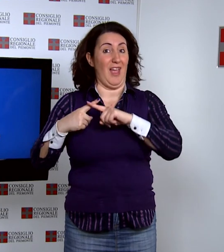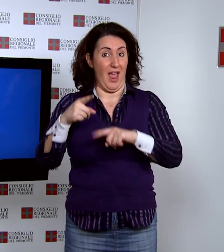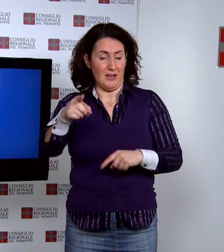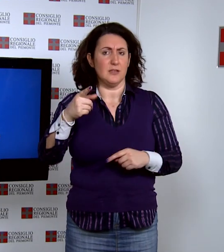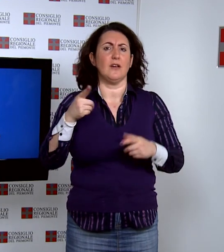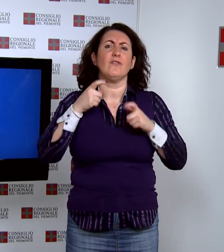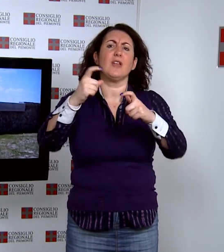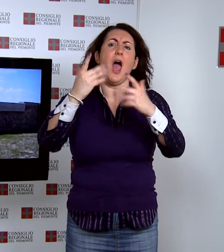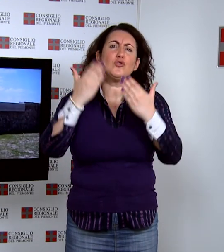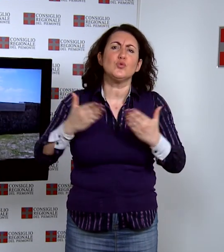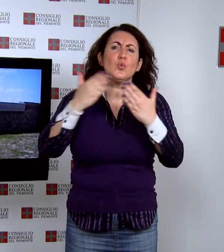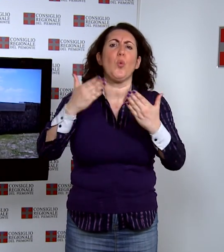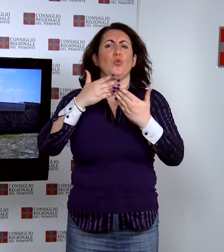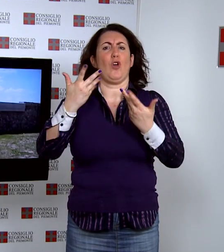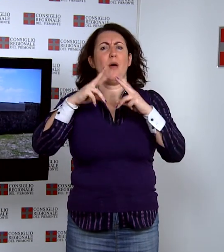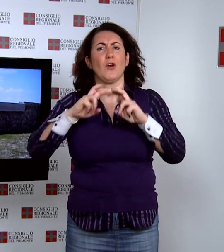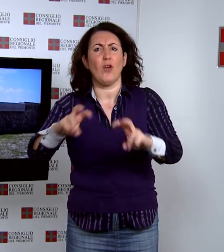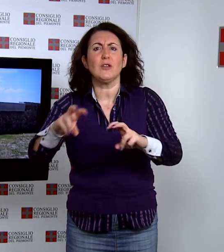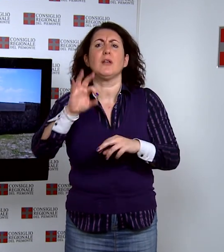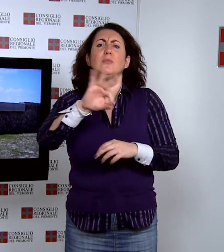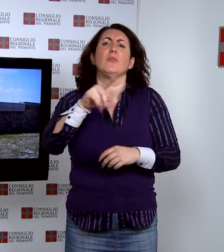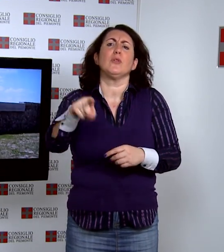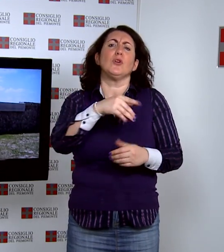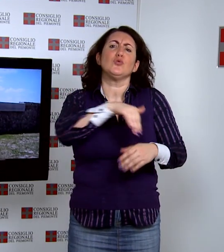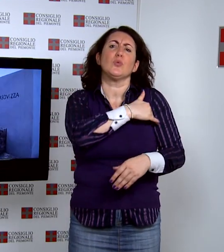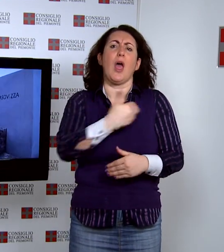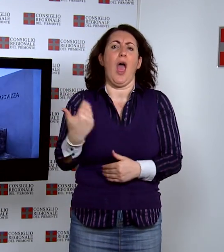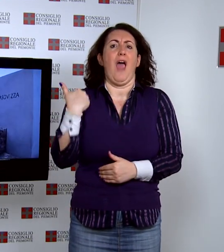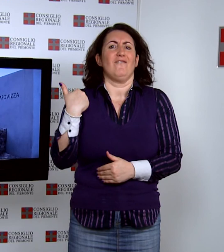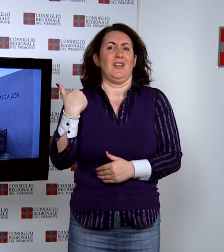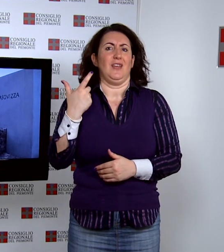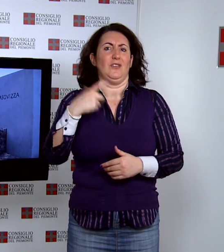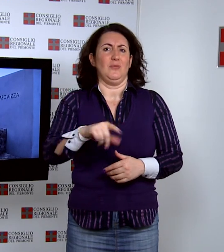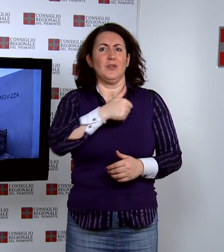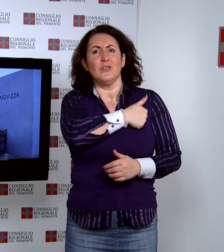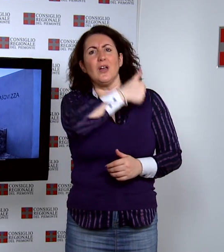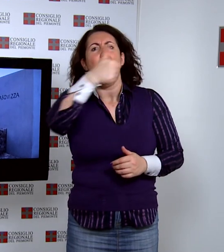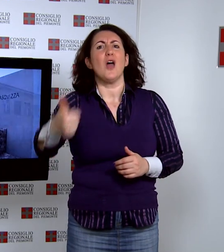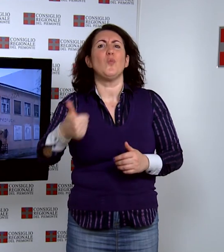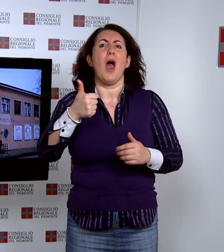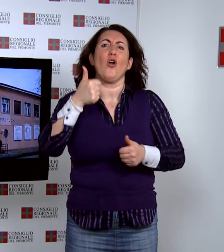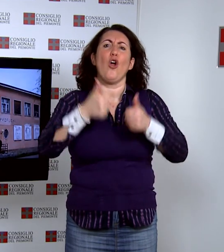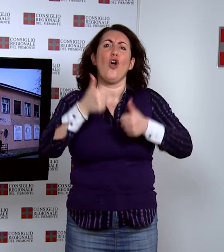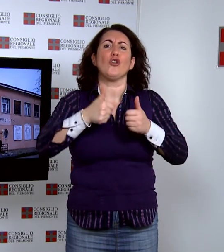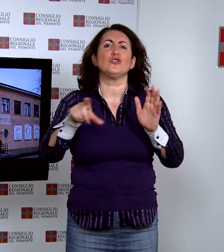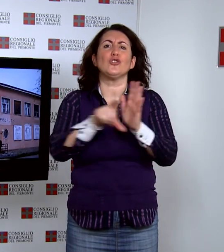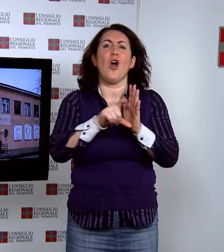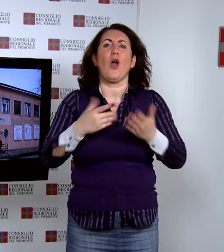che gli studenti hanno vinto dopo aver partecipato con notevole impegno all'annuale concorso di storia contemporanea promosso dal Comitato Resistenza